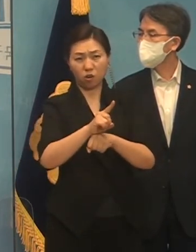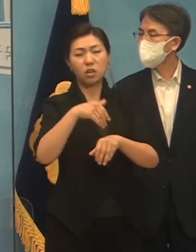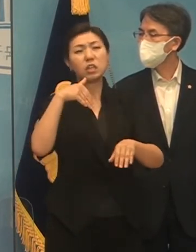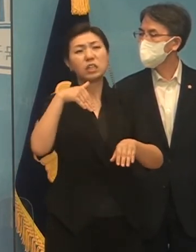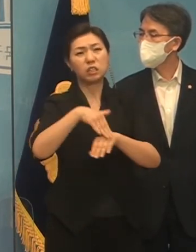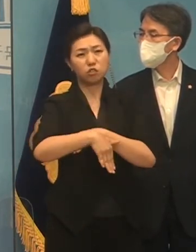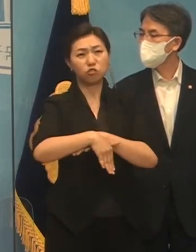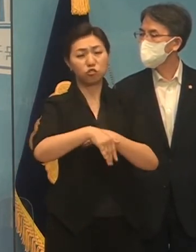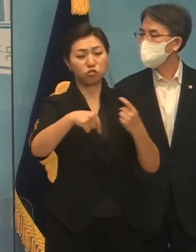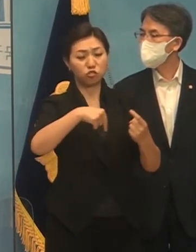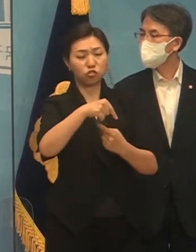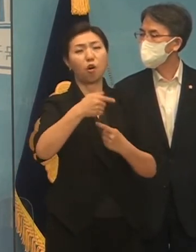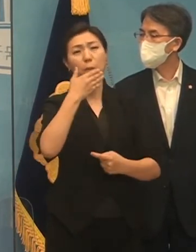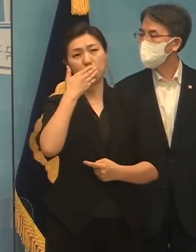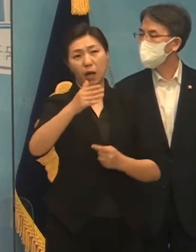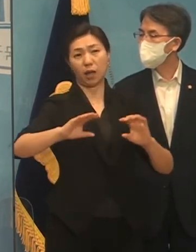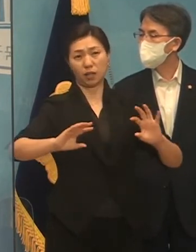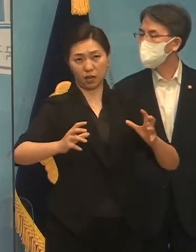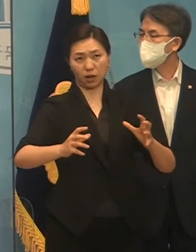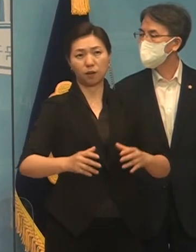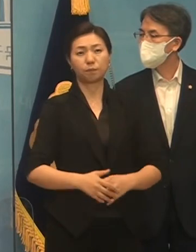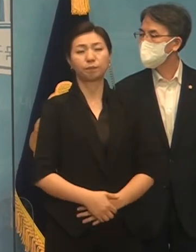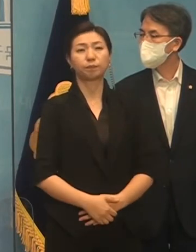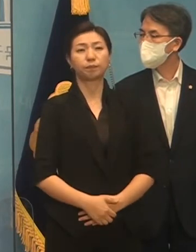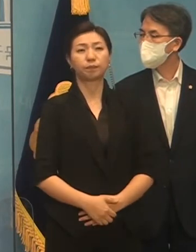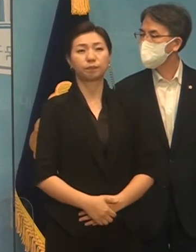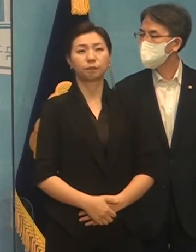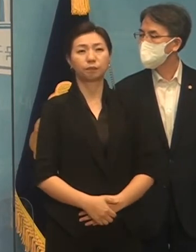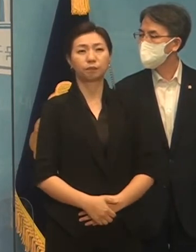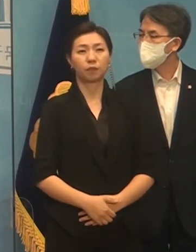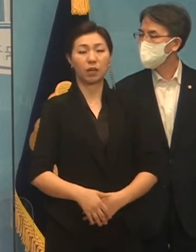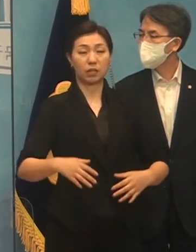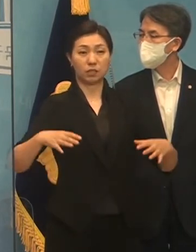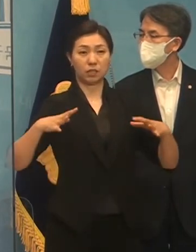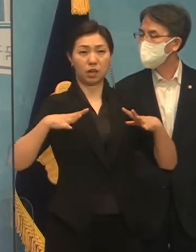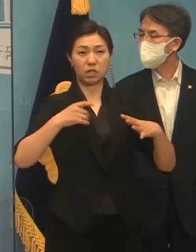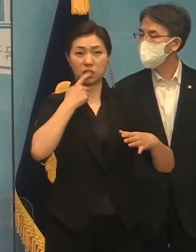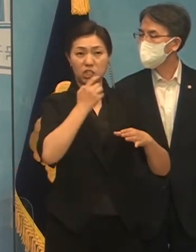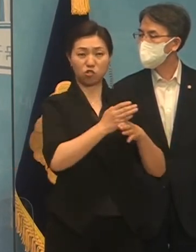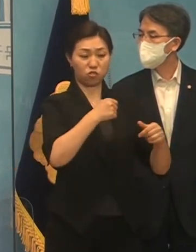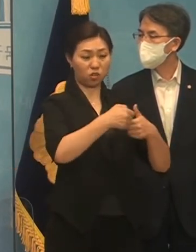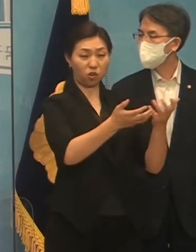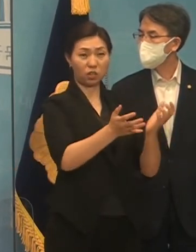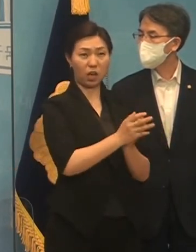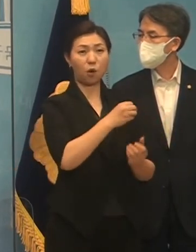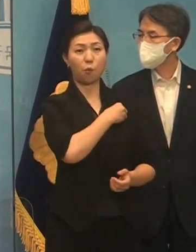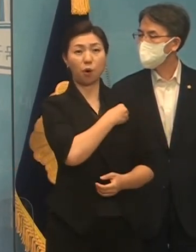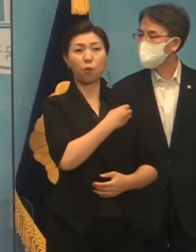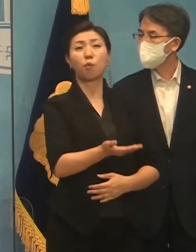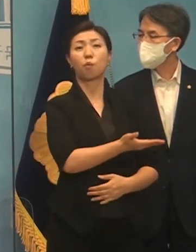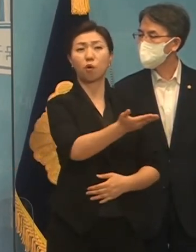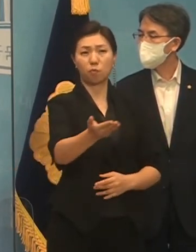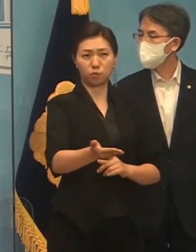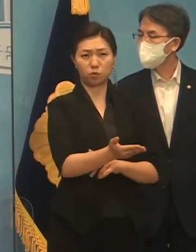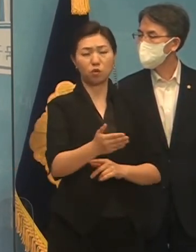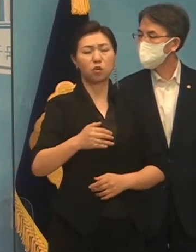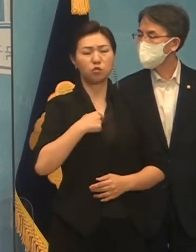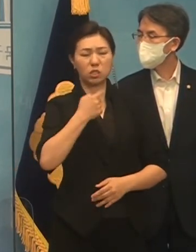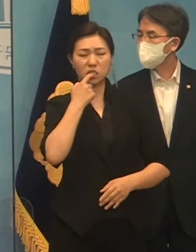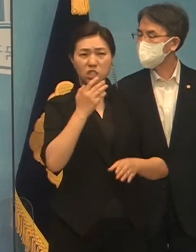이루어지는 나라가 될 것입니다. 자랑스러운 민주당의 당원 동지 여러분, 우리는